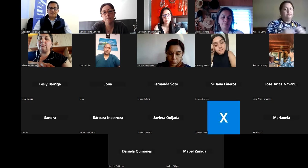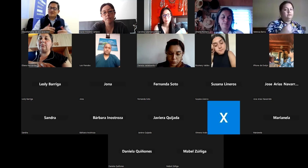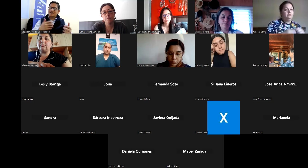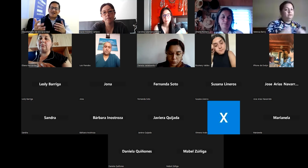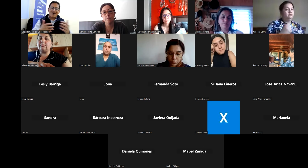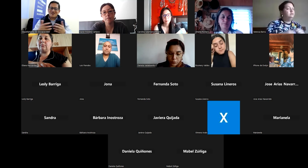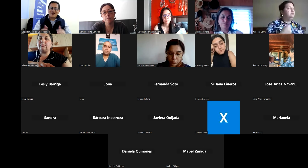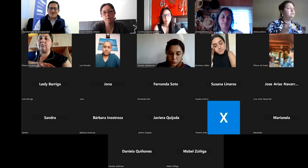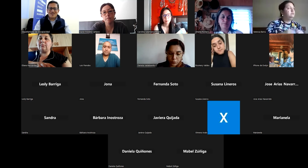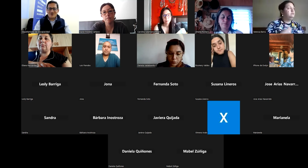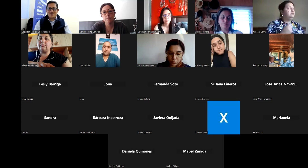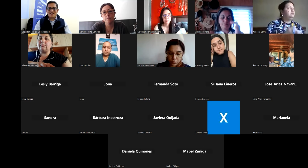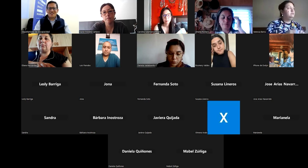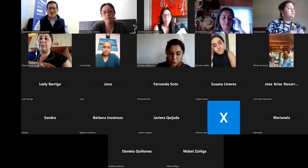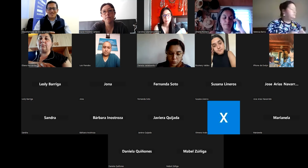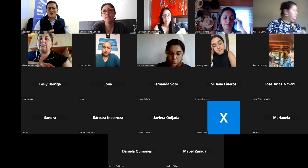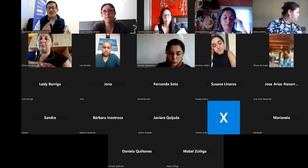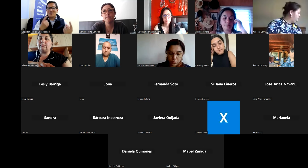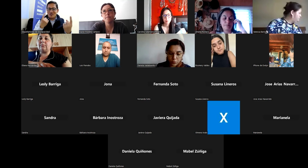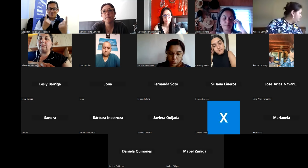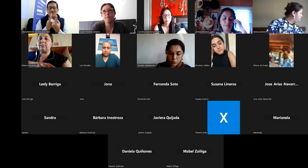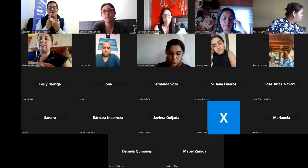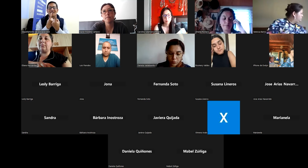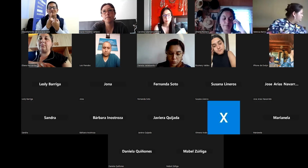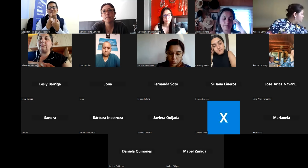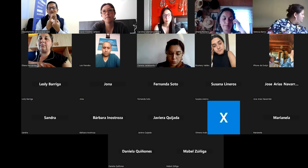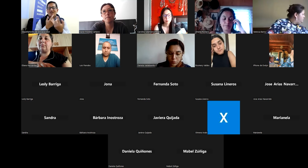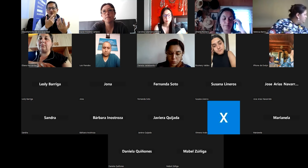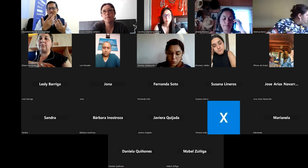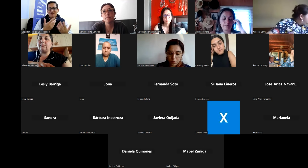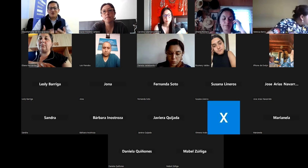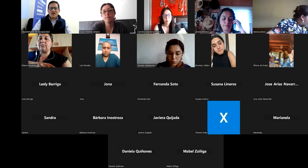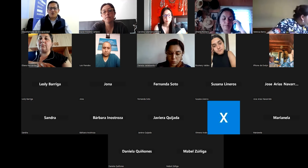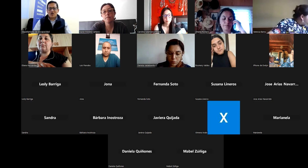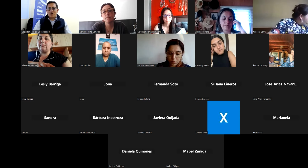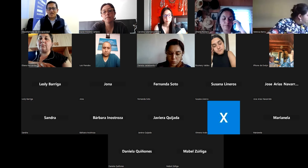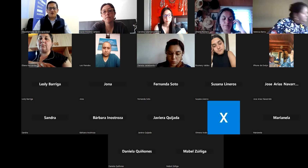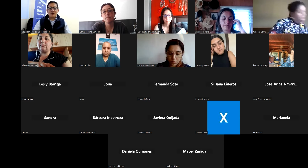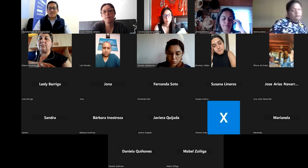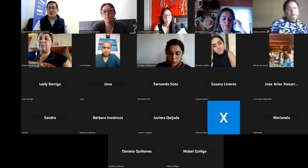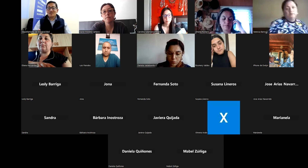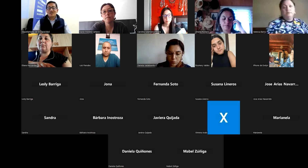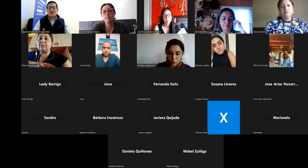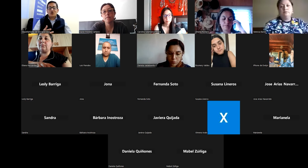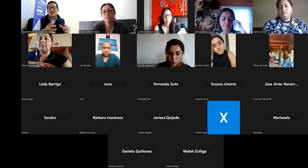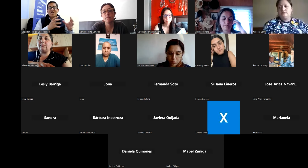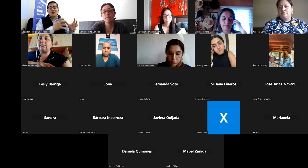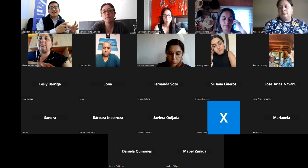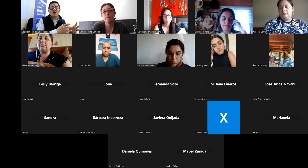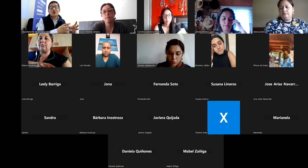cada caso es distinto y dependiendo de la persona sorda con la que estamos nos adaptamos a ellos para comunicarnos el objetivo es usar la lengua de señas como